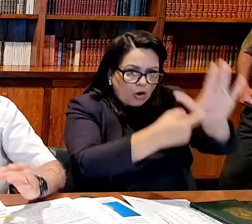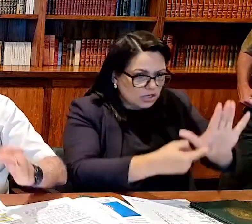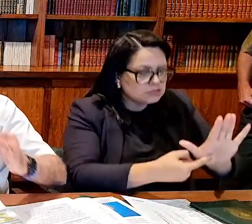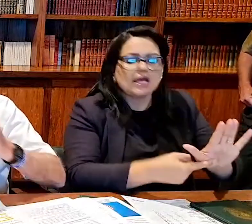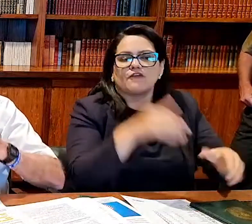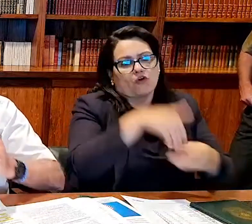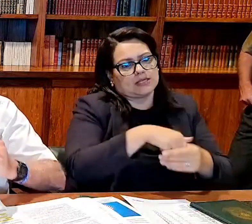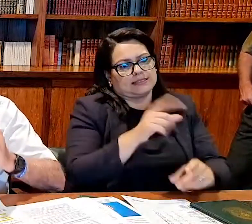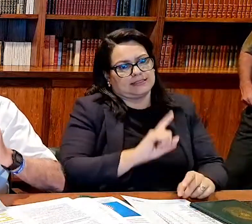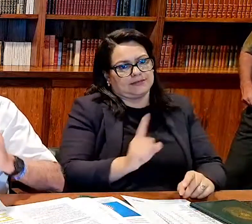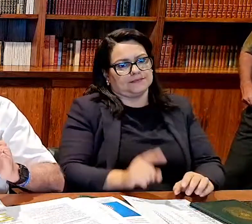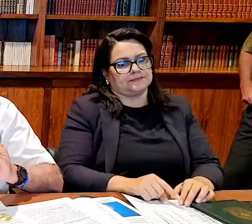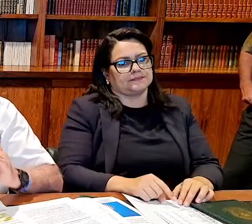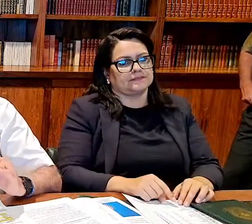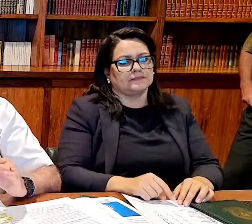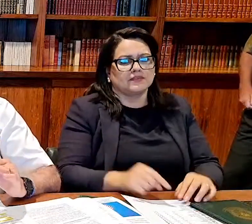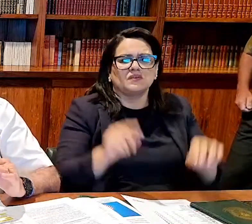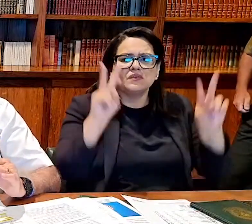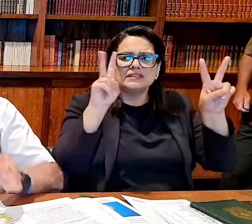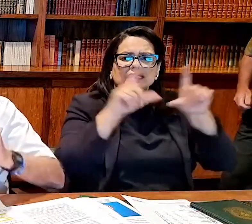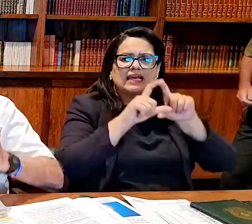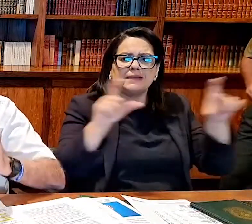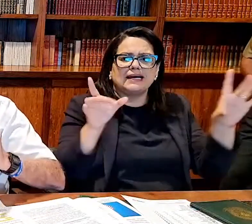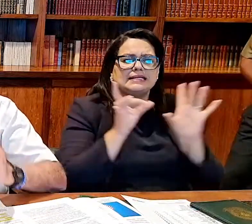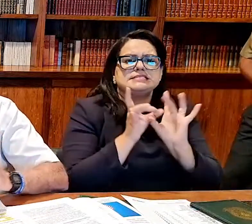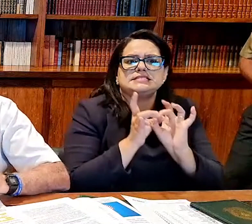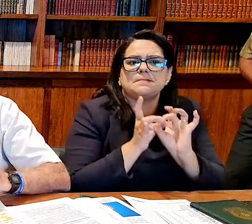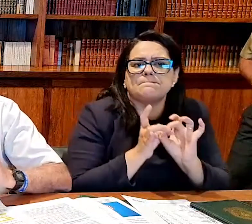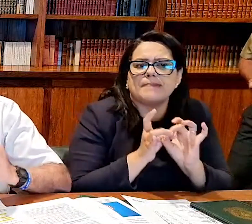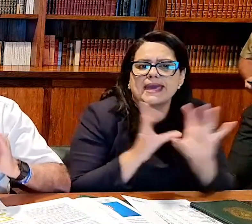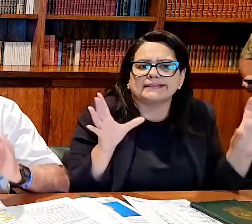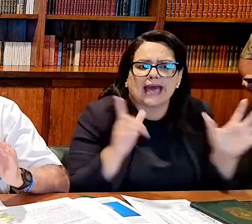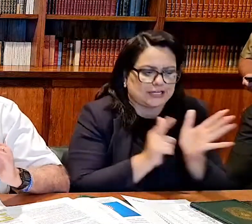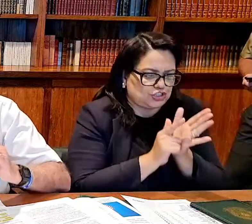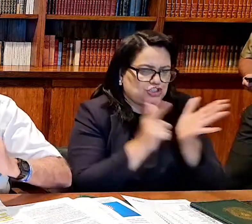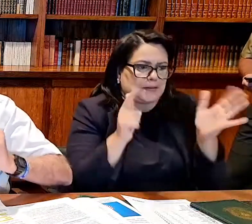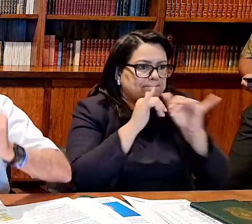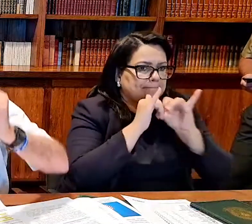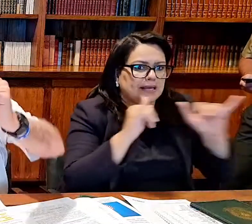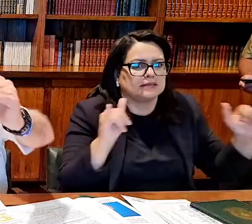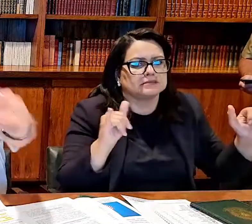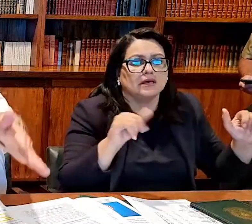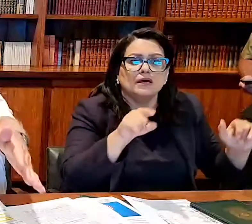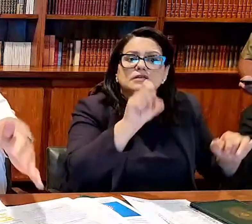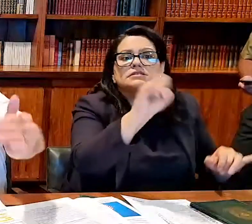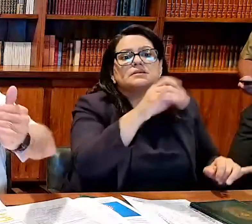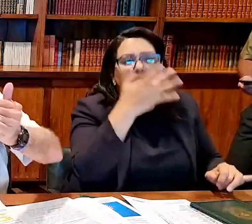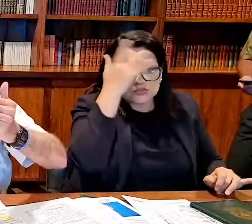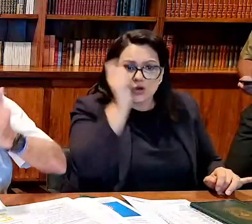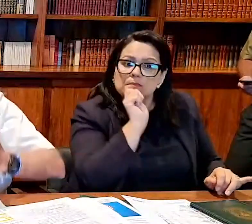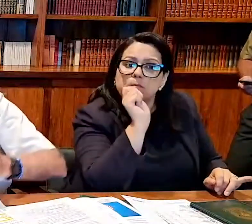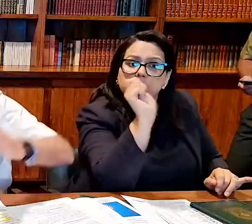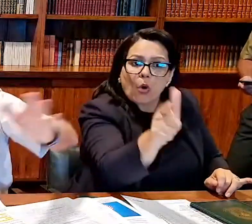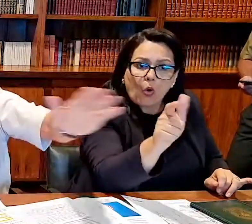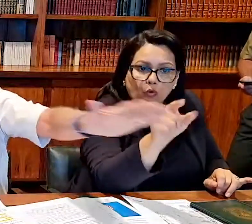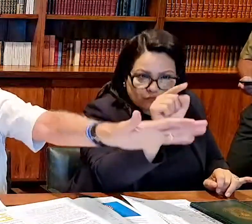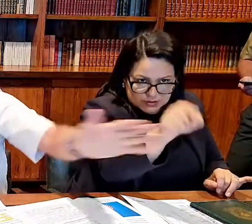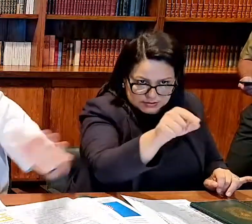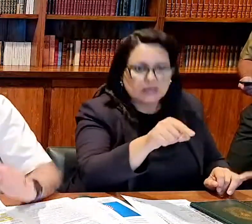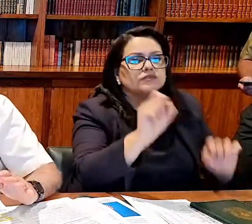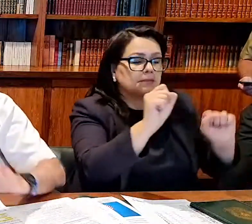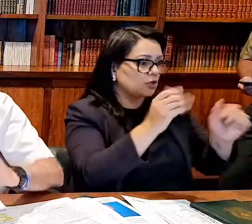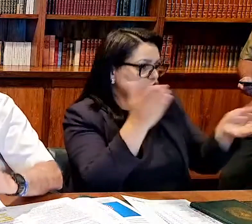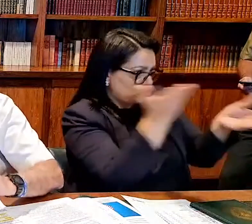novamente. Liberdade de imprensa, né? Liberdade de expressão tem que existir. Se alguém te ofender ou ofender a mim, entre